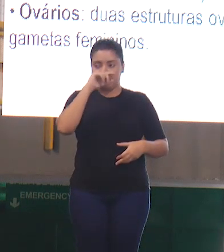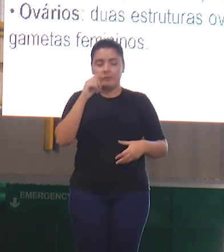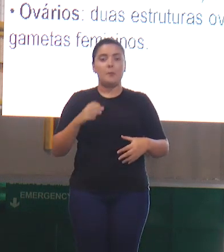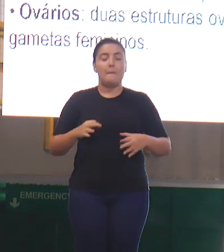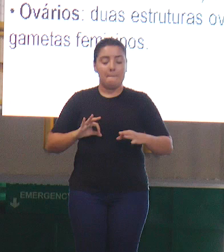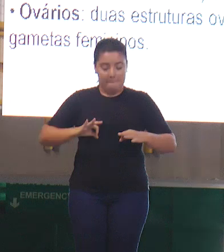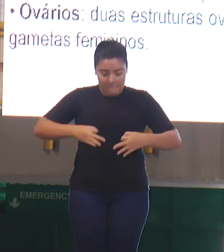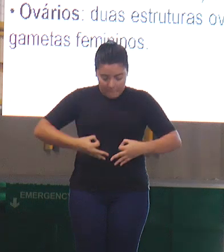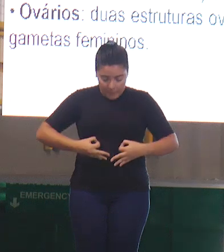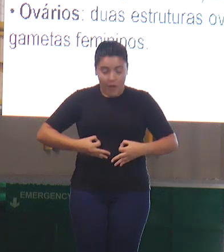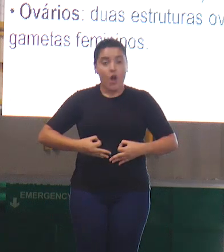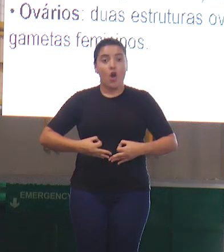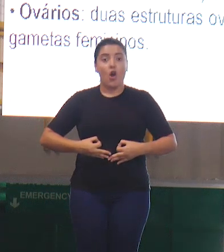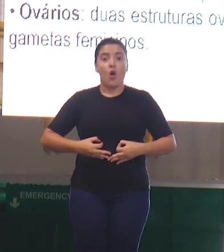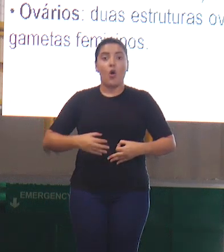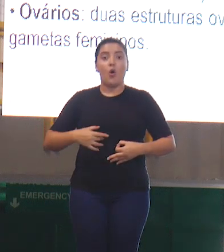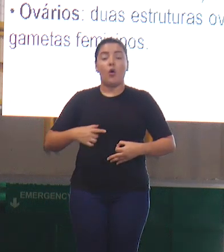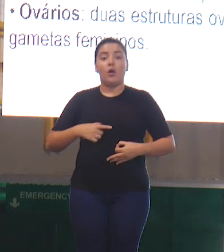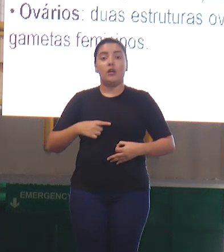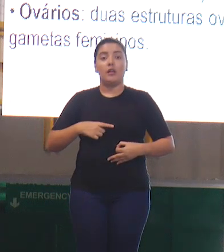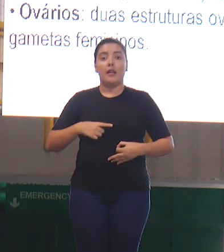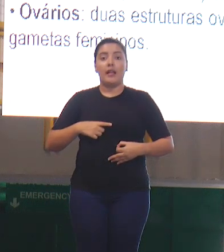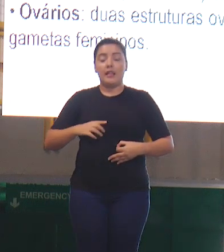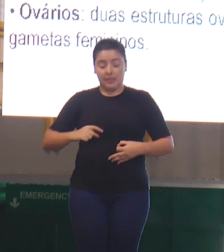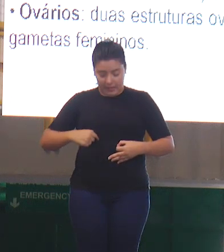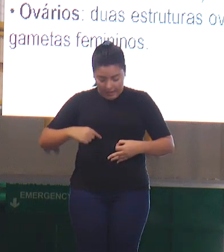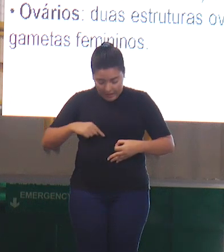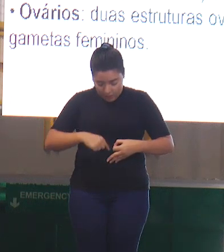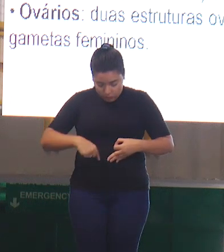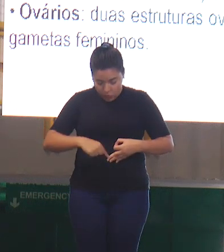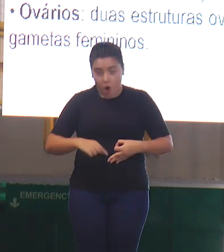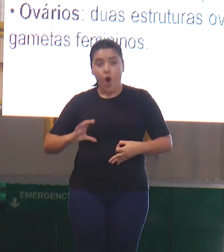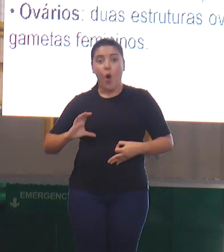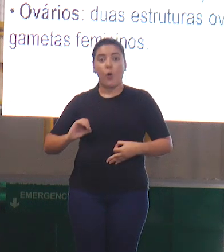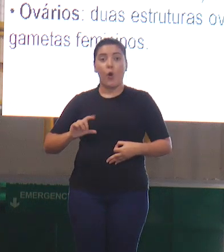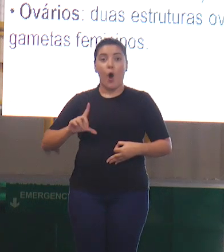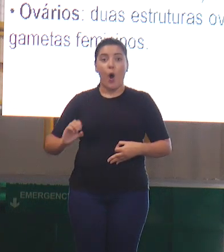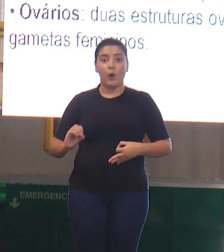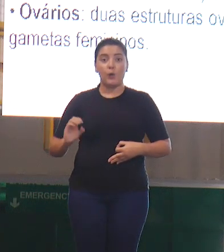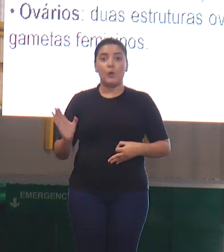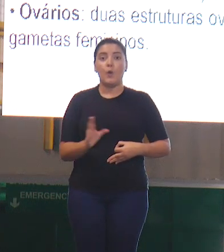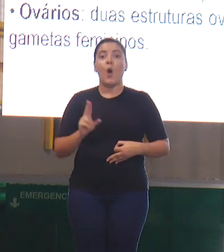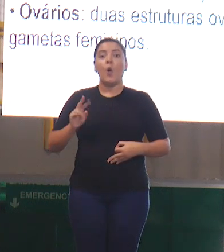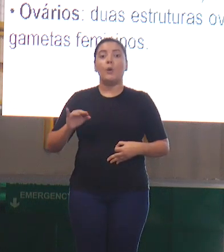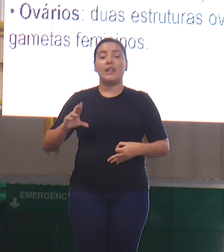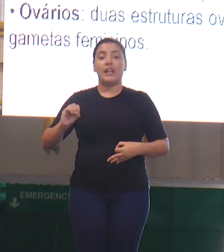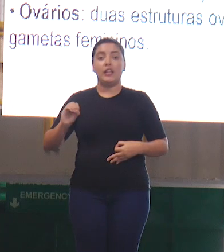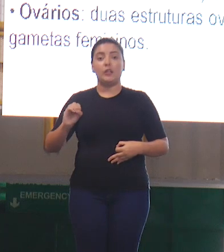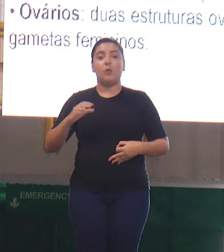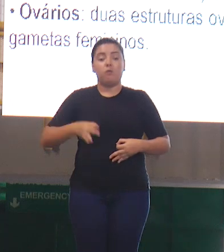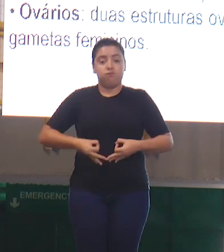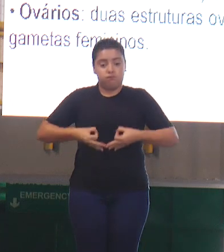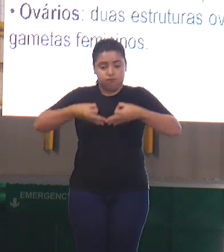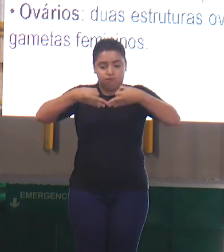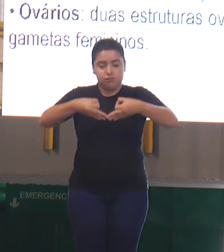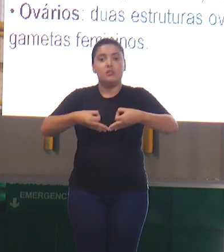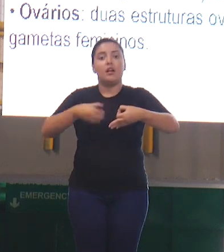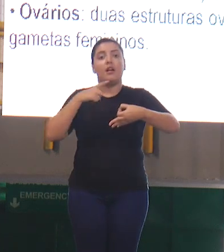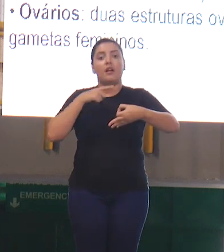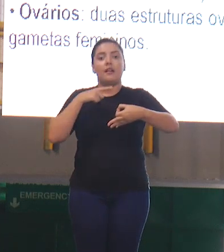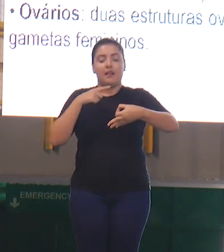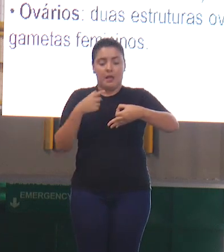na base do útero você vai ter o colo uterino, onde se encaixa com o canal vaginal. E na